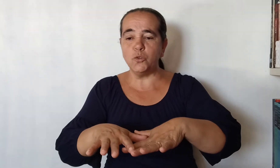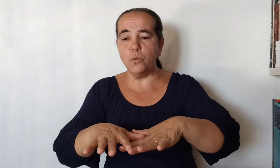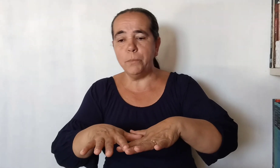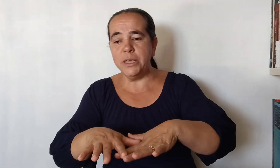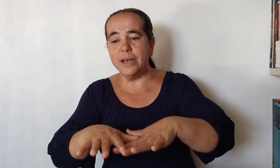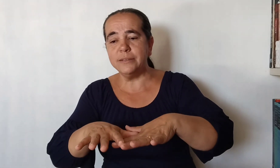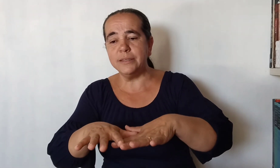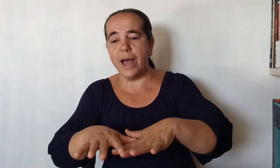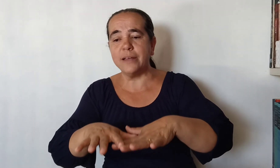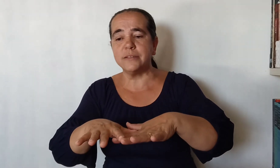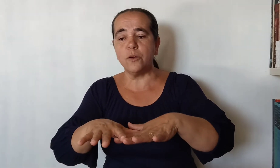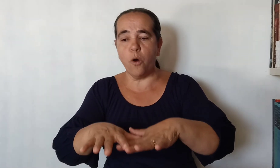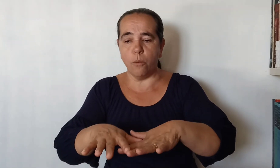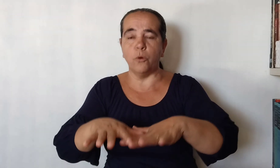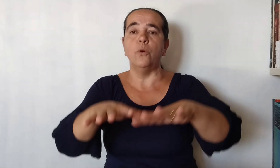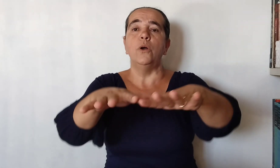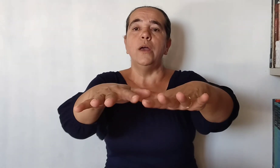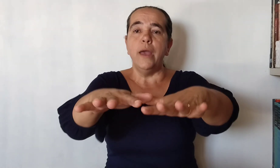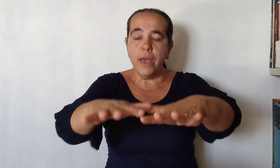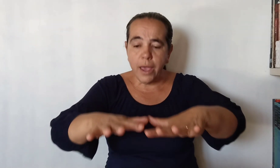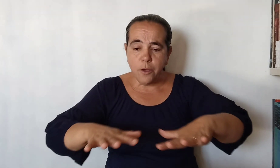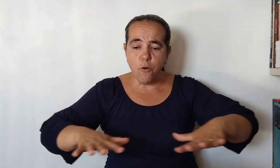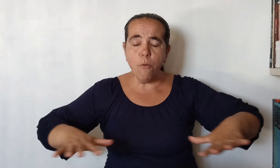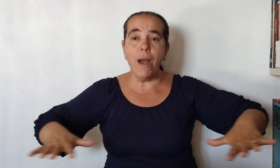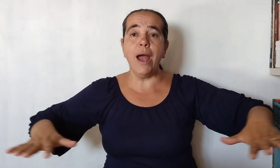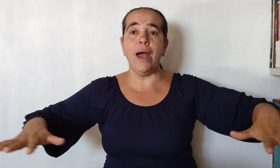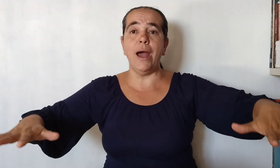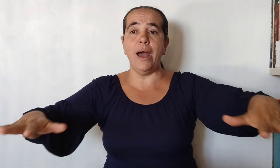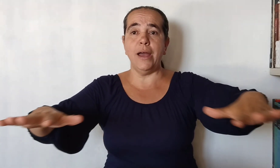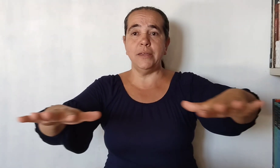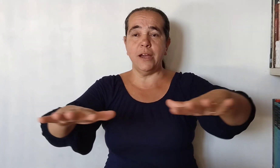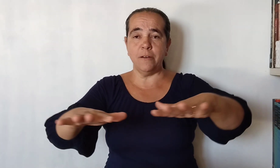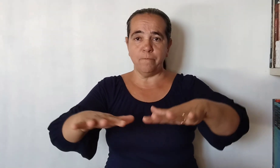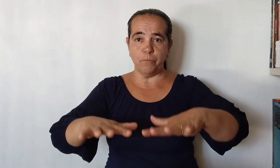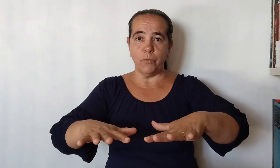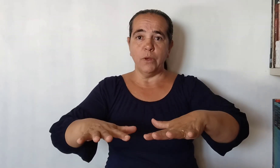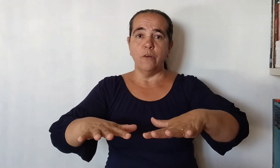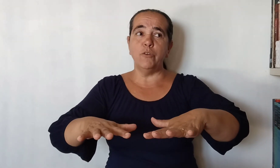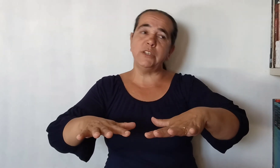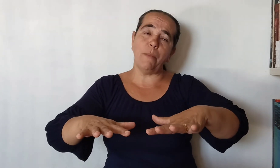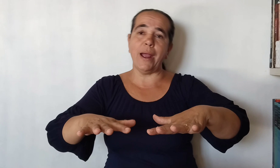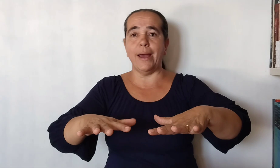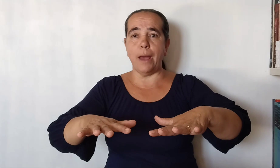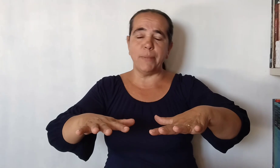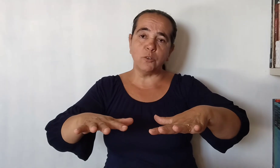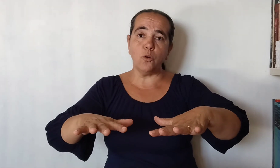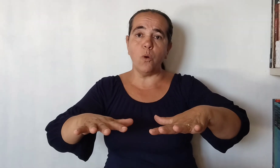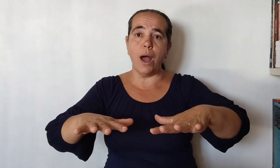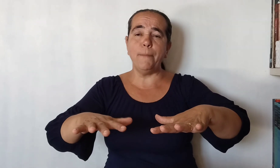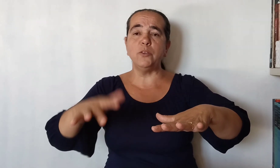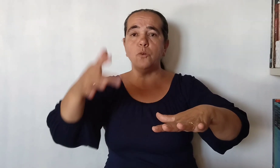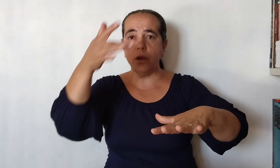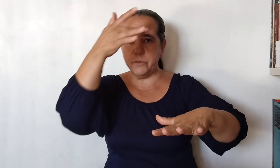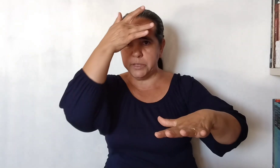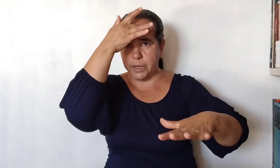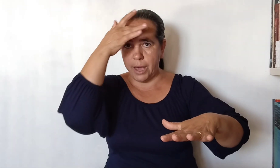começo minha sintaxe como? Em uma área. Você marcará a pessoa que você quer